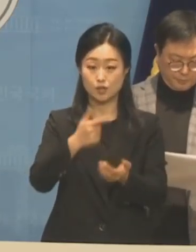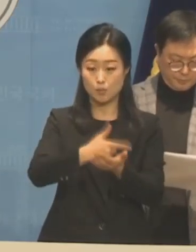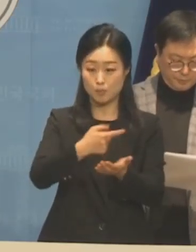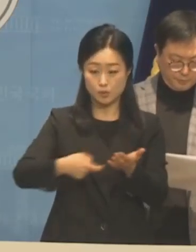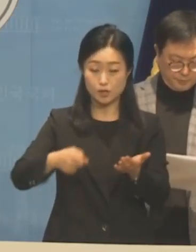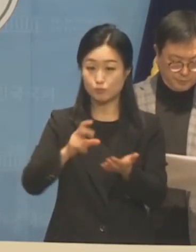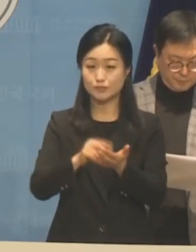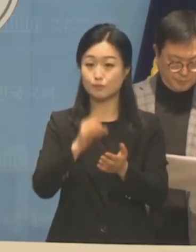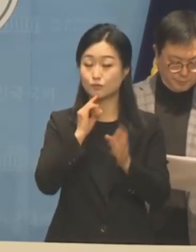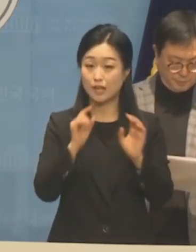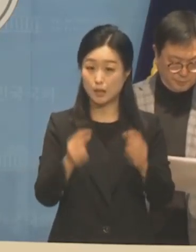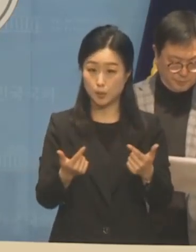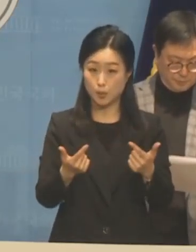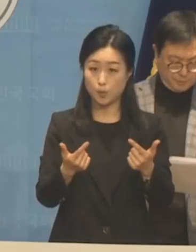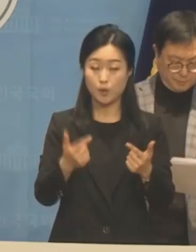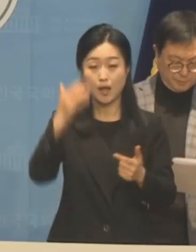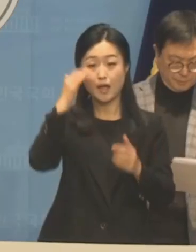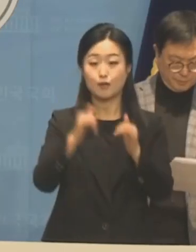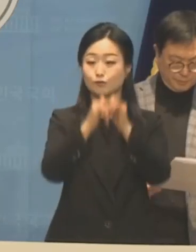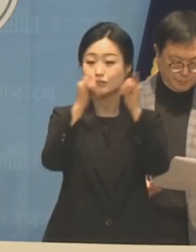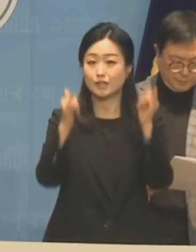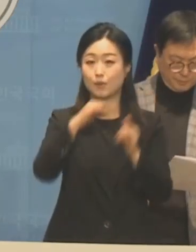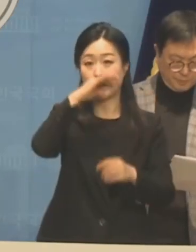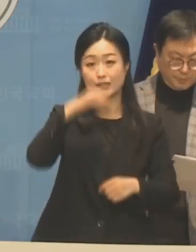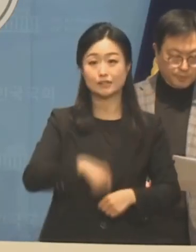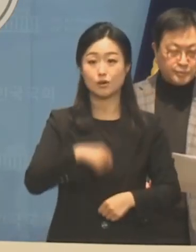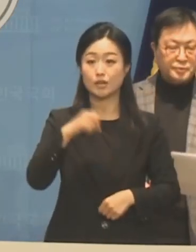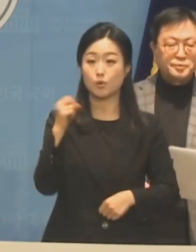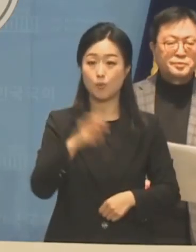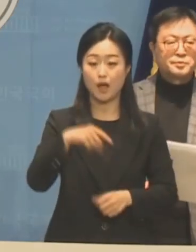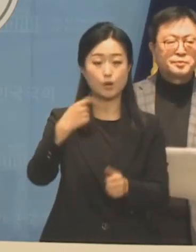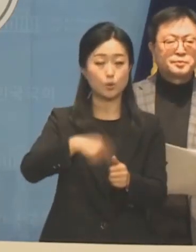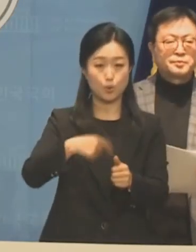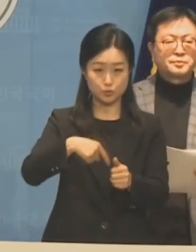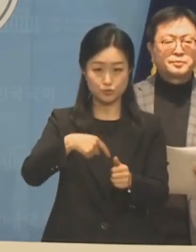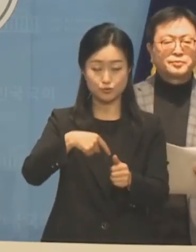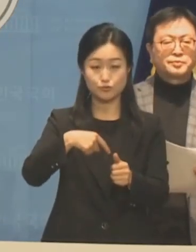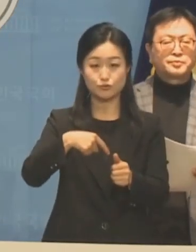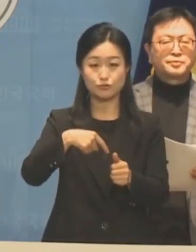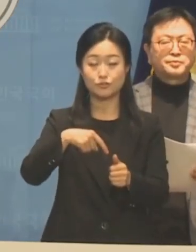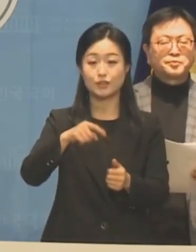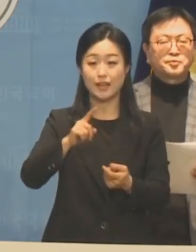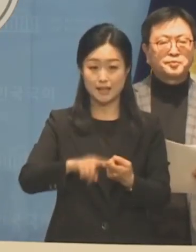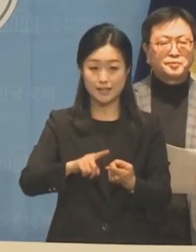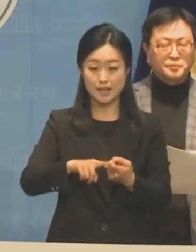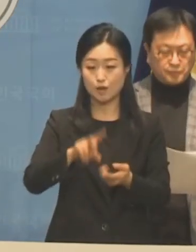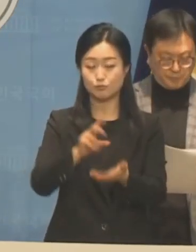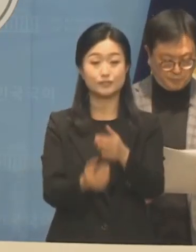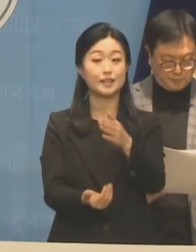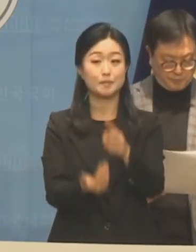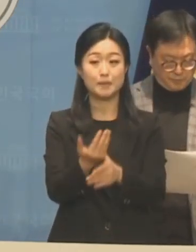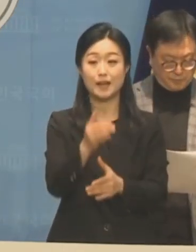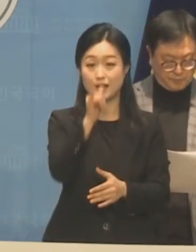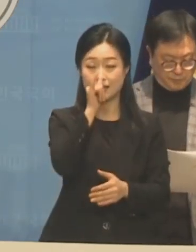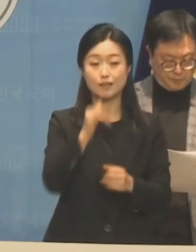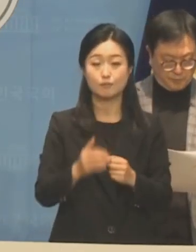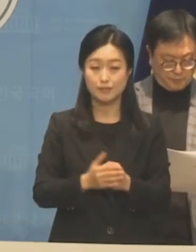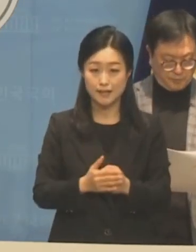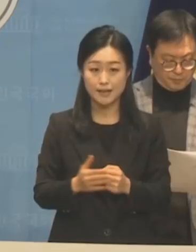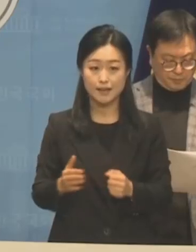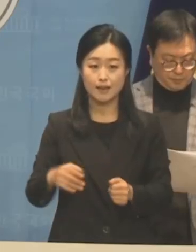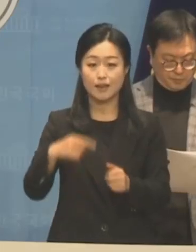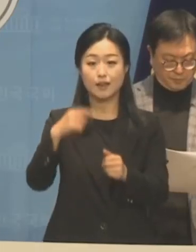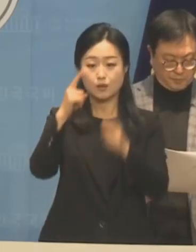그치지 않습니다. 우리 사회의 정의와 교육에 일그러진 자화상을 보여주는 일이었기 때문에